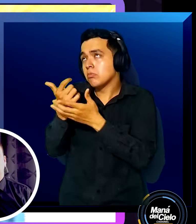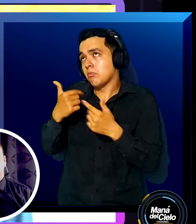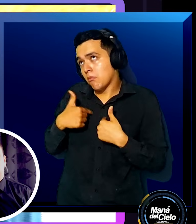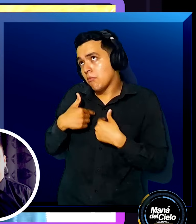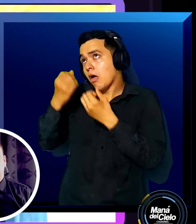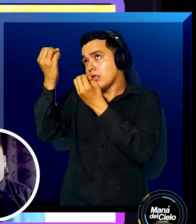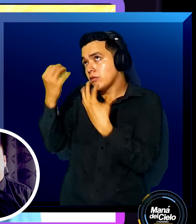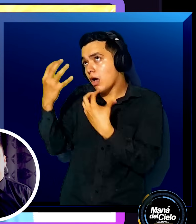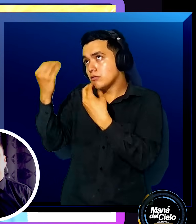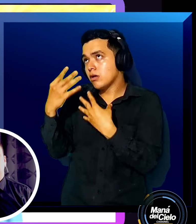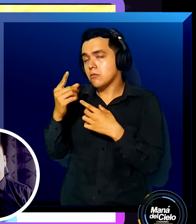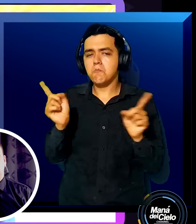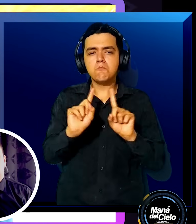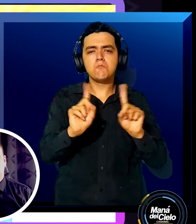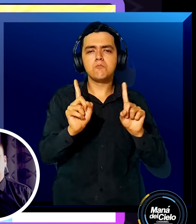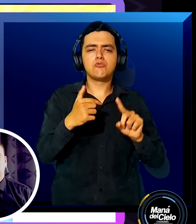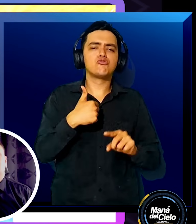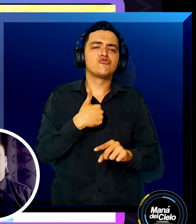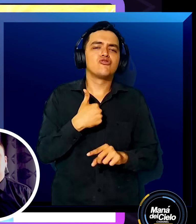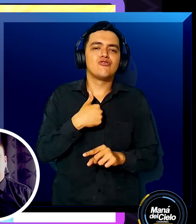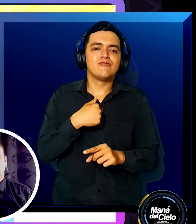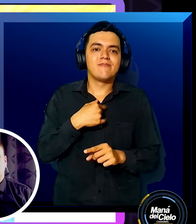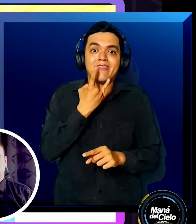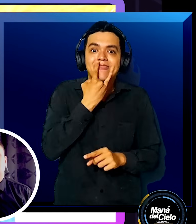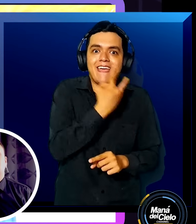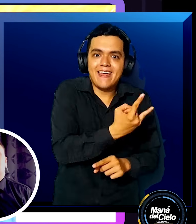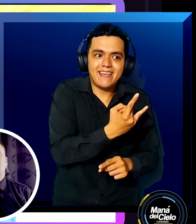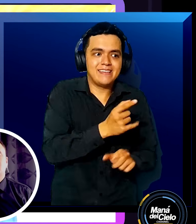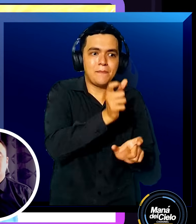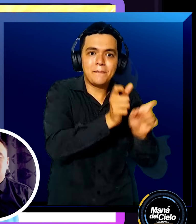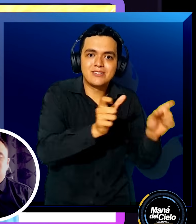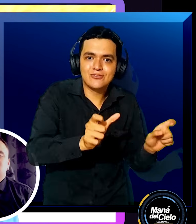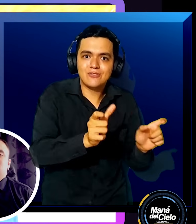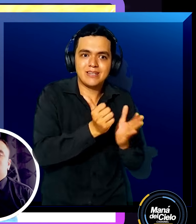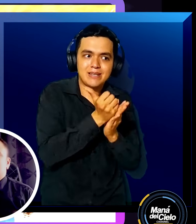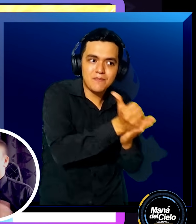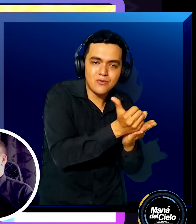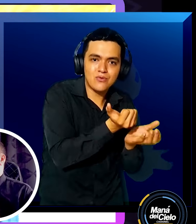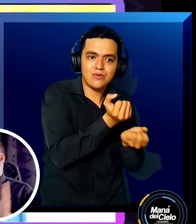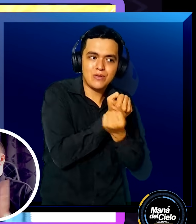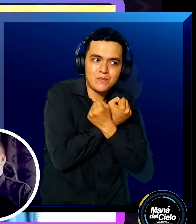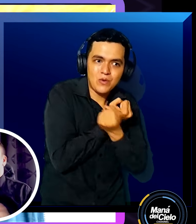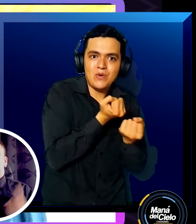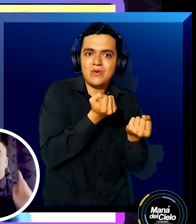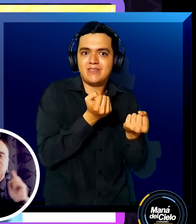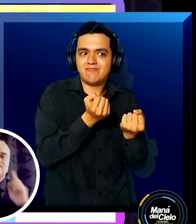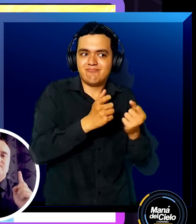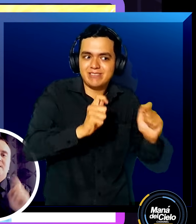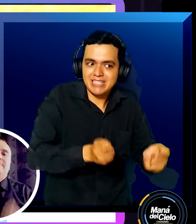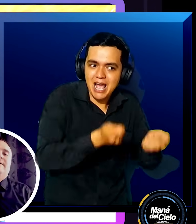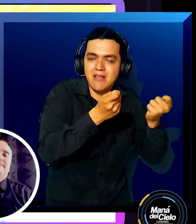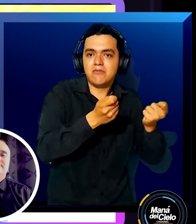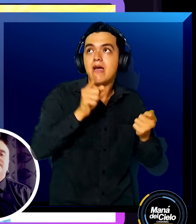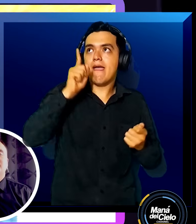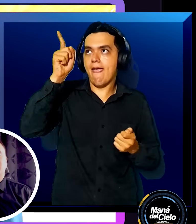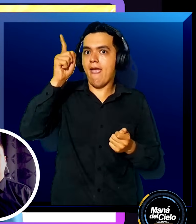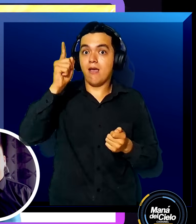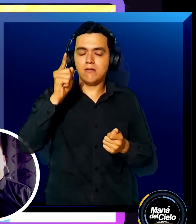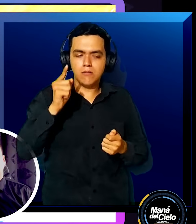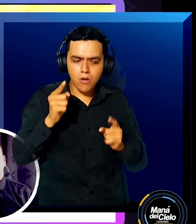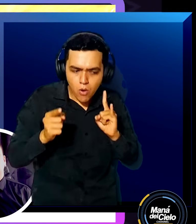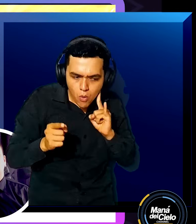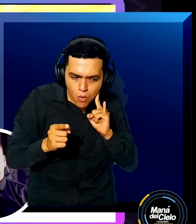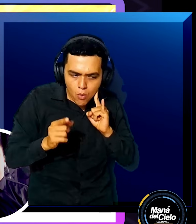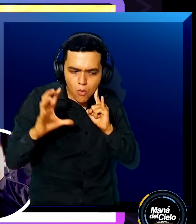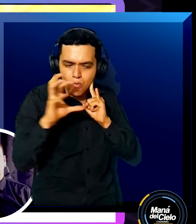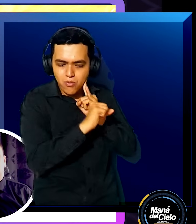llegó una muchacha de la calle, una muchacha drogadita, se sentó en una banca y los piojos le corrían por acá, olía a